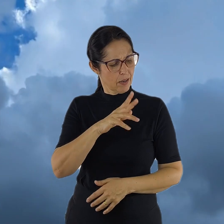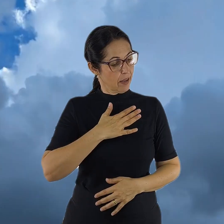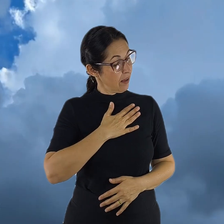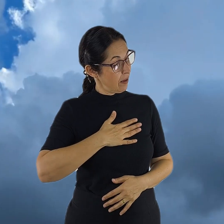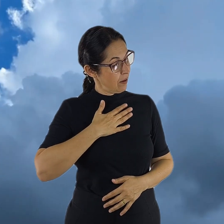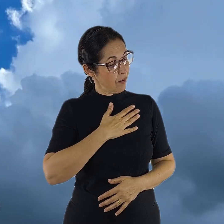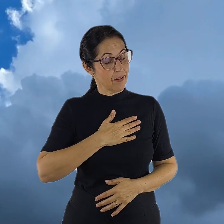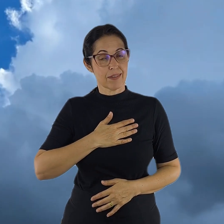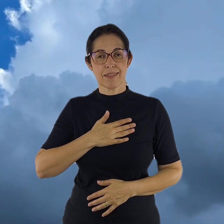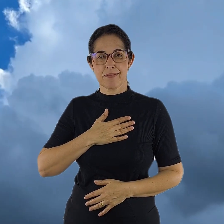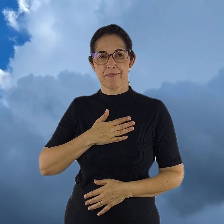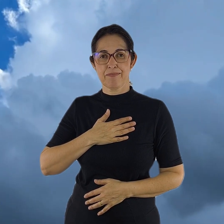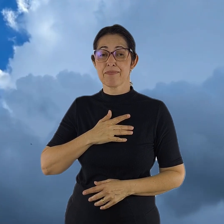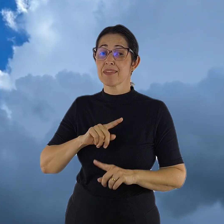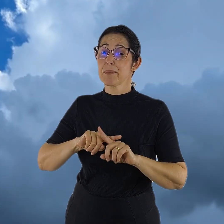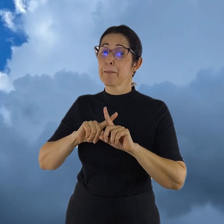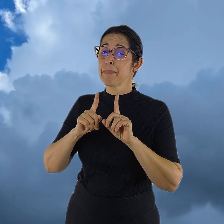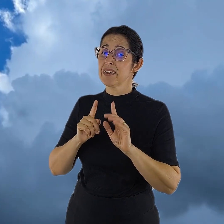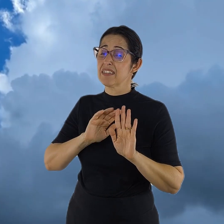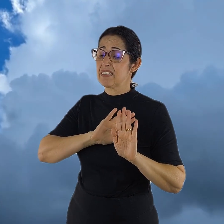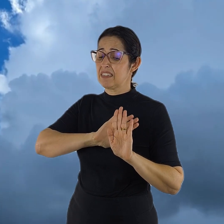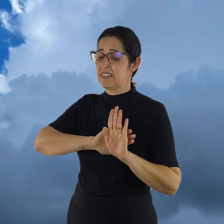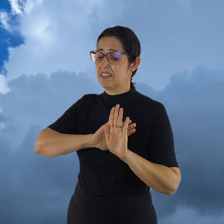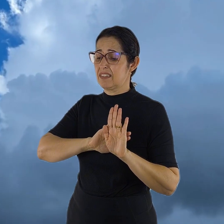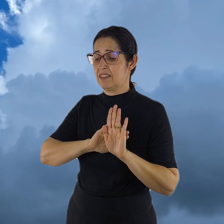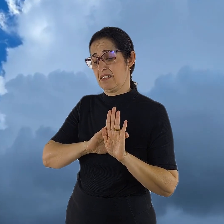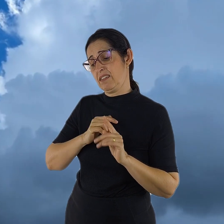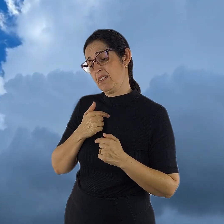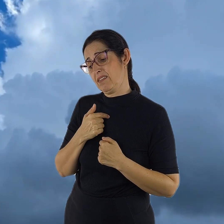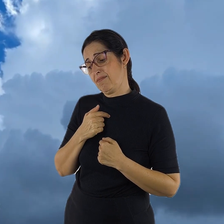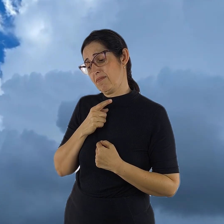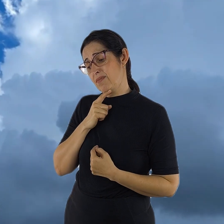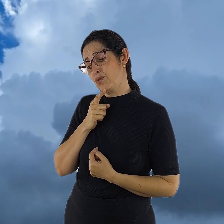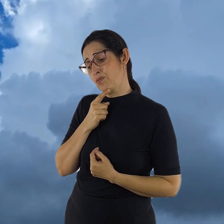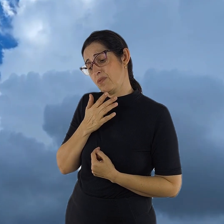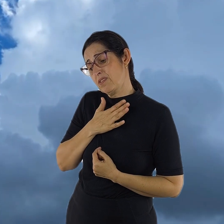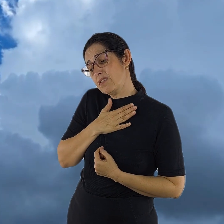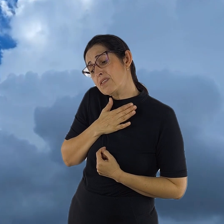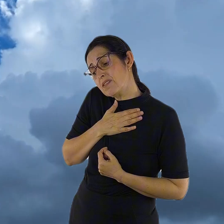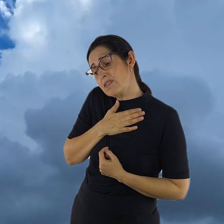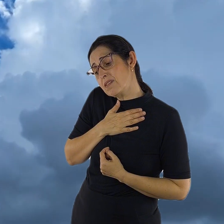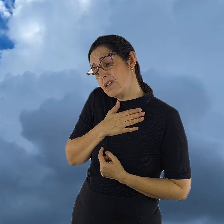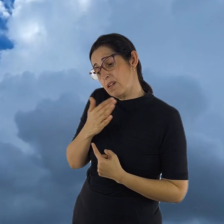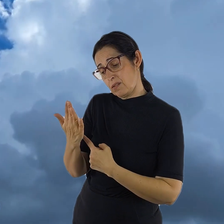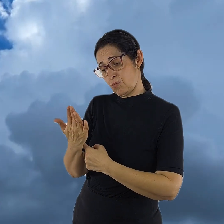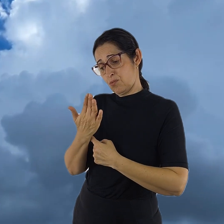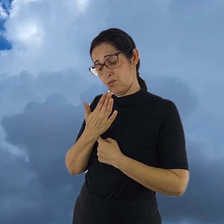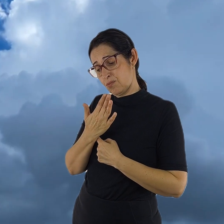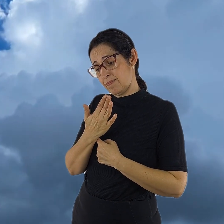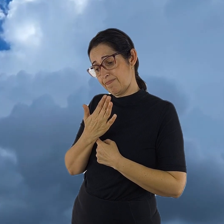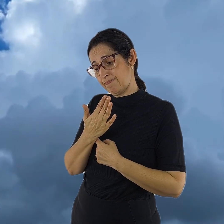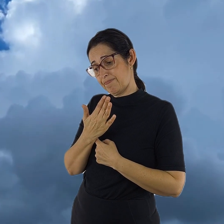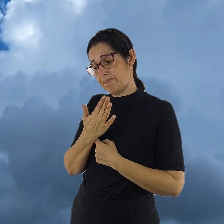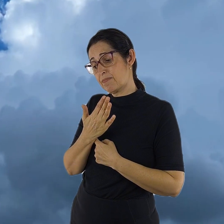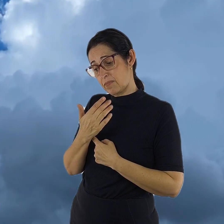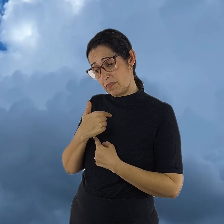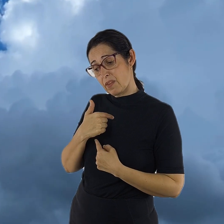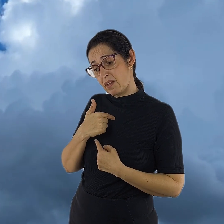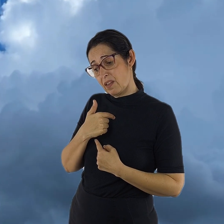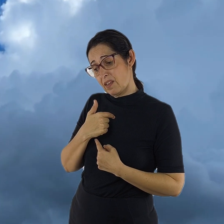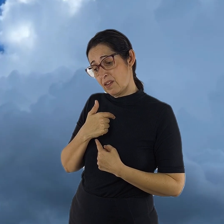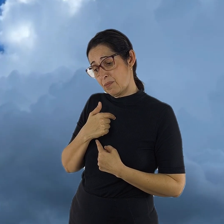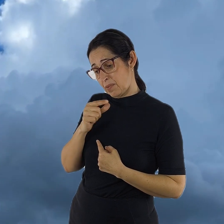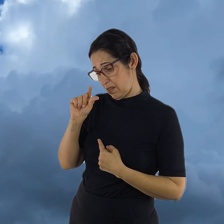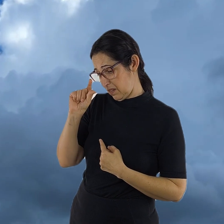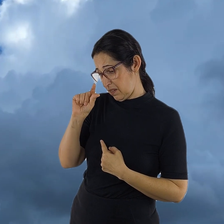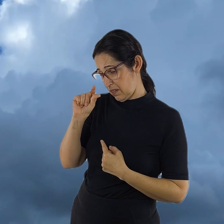creio, Senhor. Mas ele pensa melhor, mas me ajuda na minha incredulidade. Em outra versão, você, Senhor, me ajuda